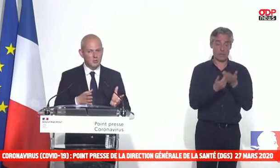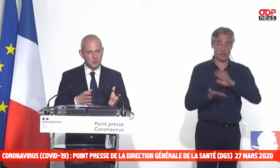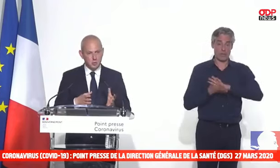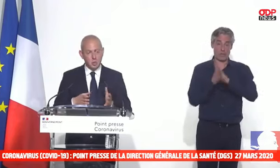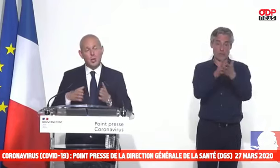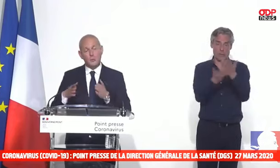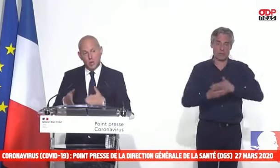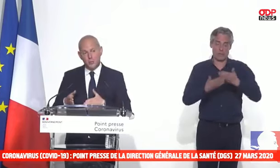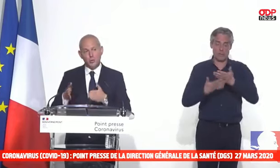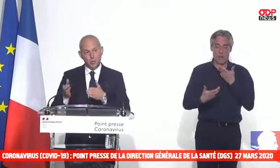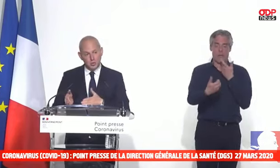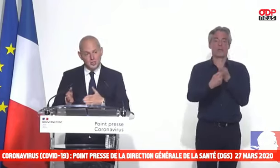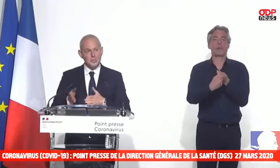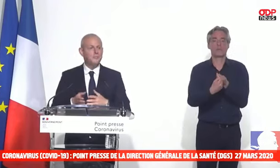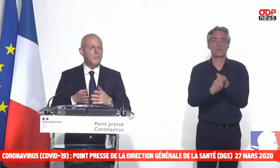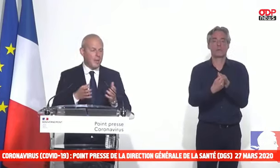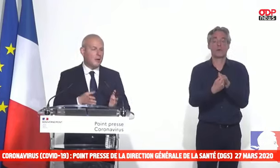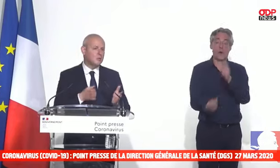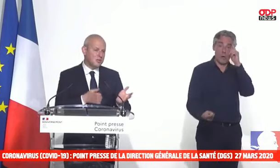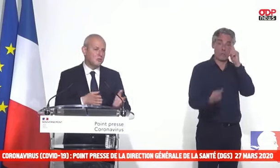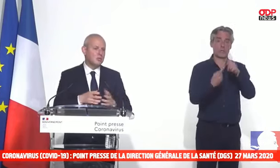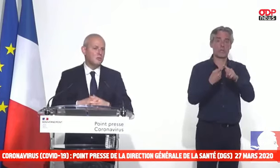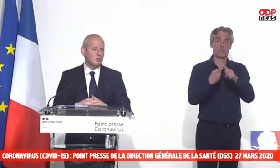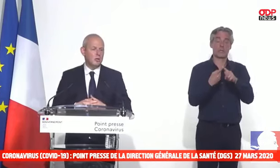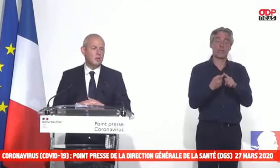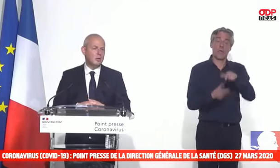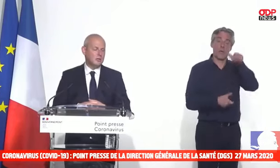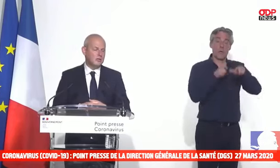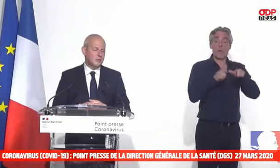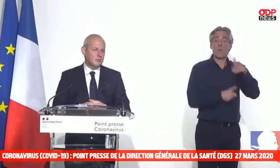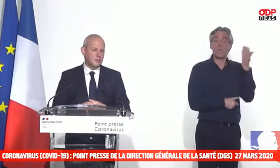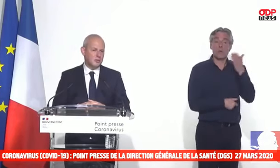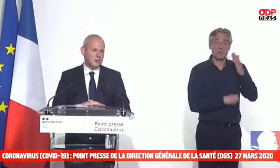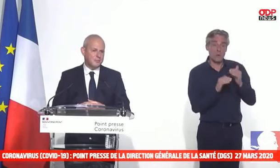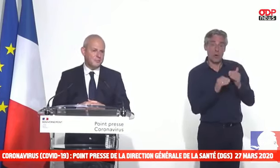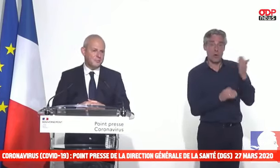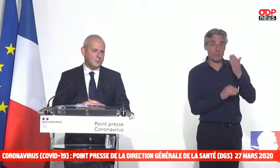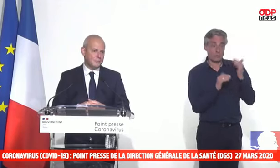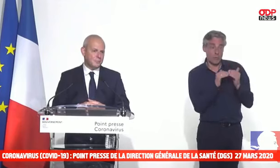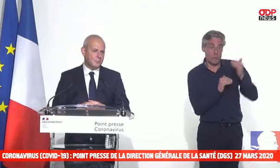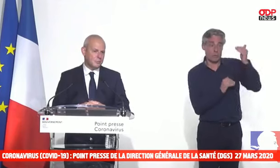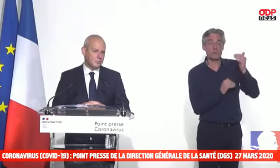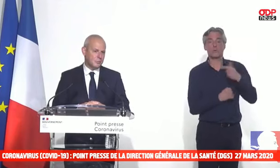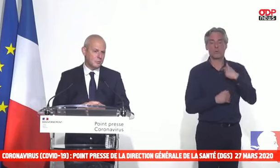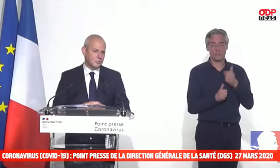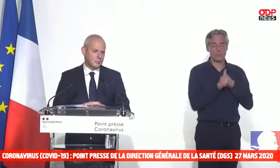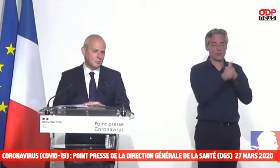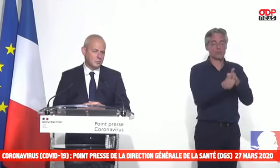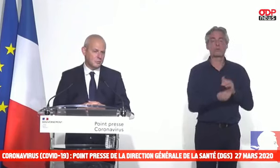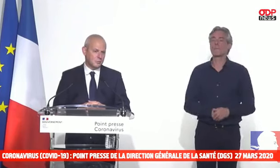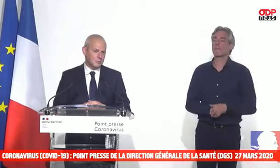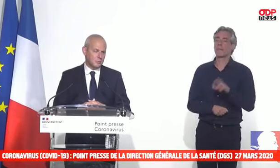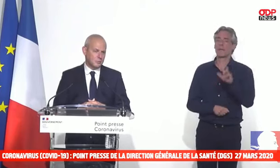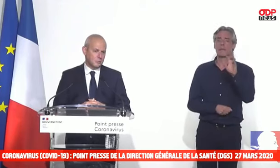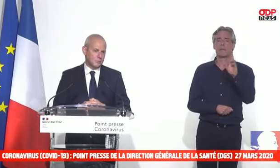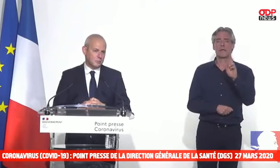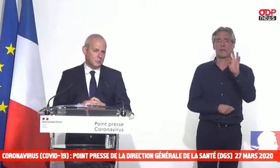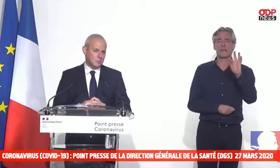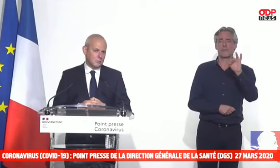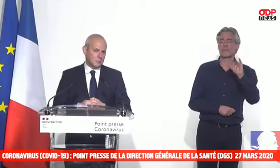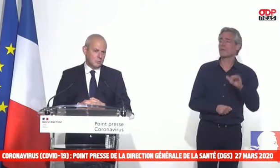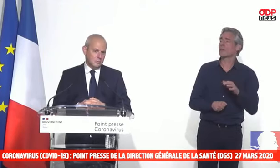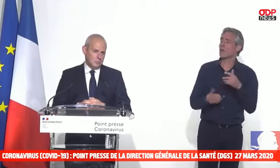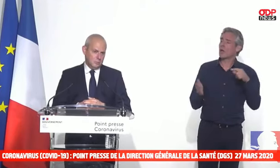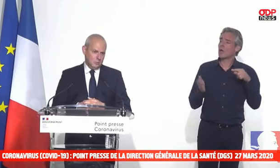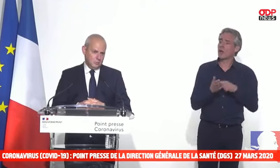la situation pour répondre aussi à l'augmentation des besoins des établissements de santé. Une question de RFI. Quand aurons-nous